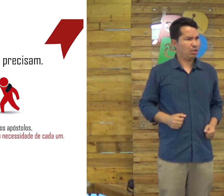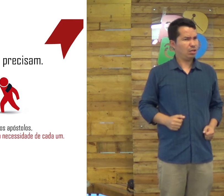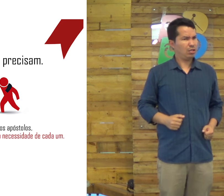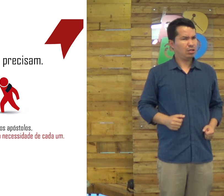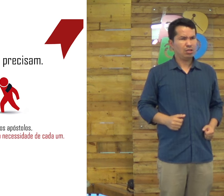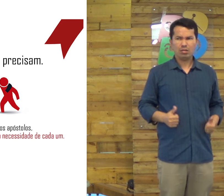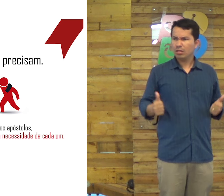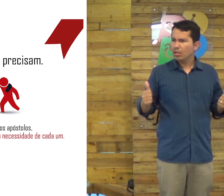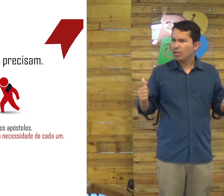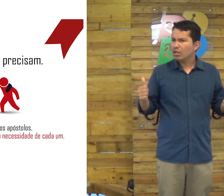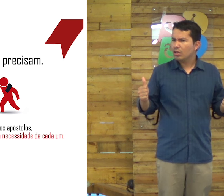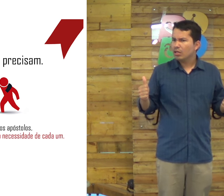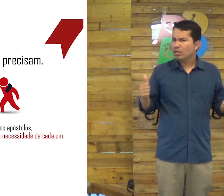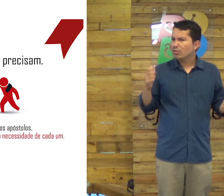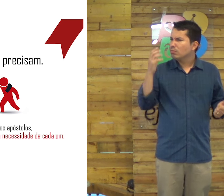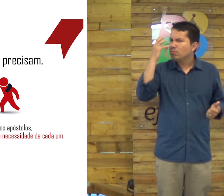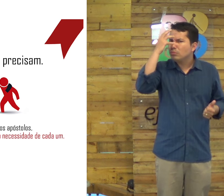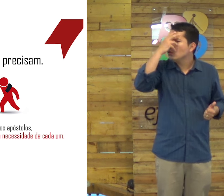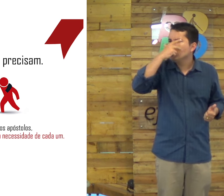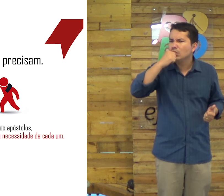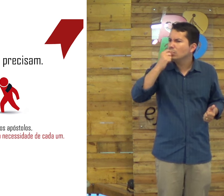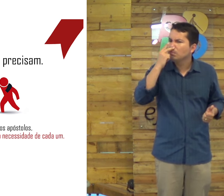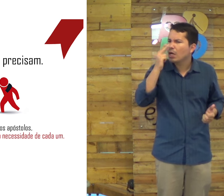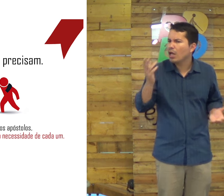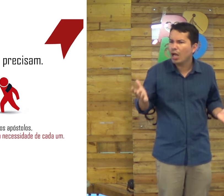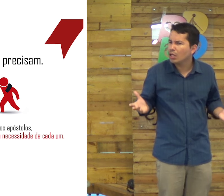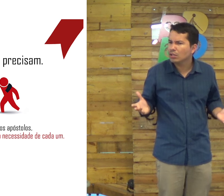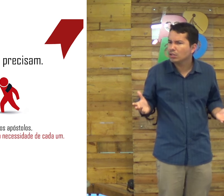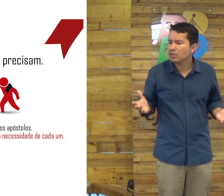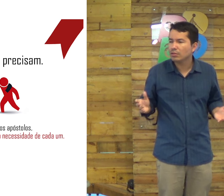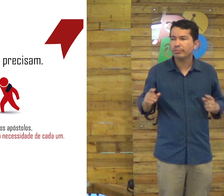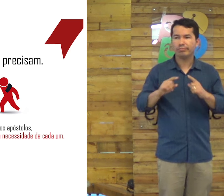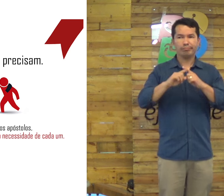ele amou o próximo, e realmente fez uma atitude que é linda,